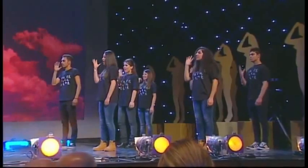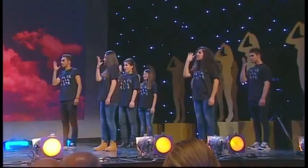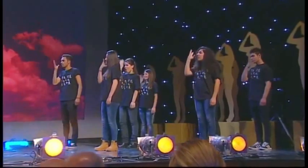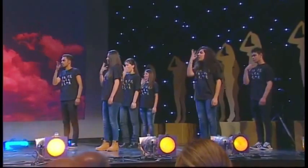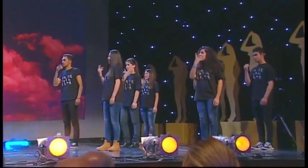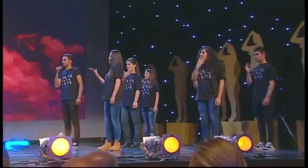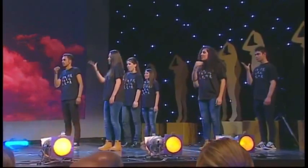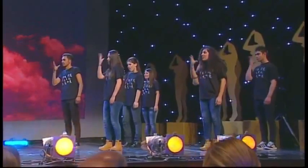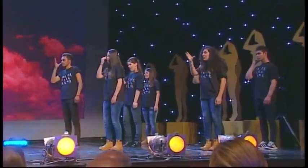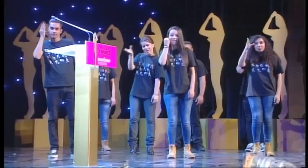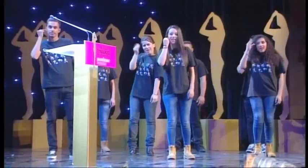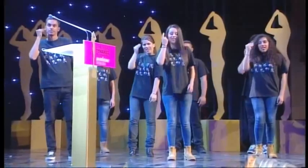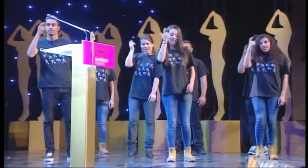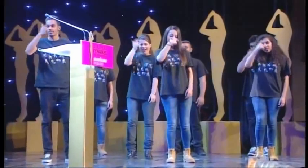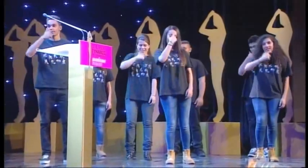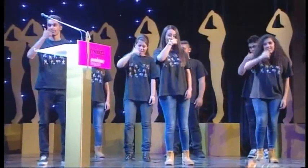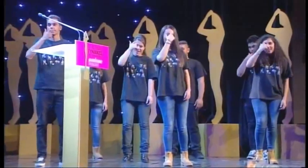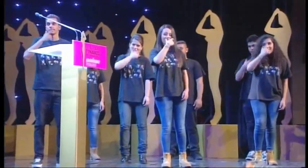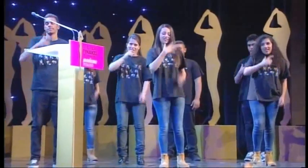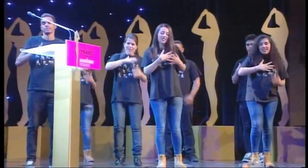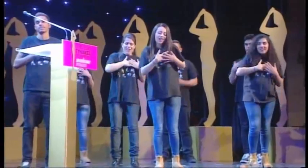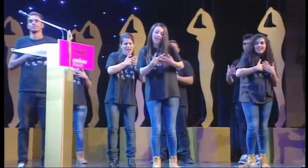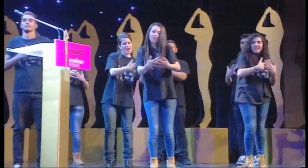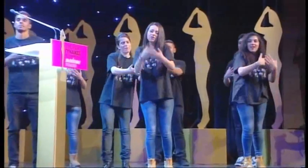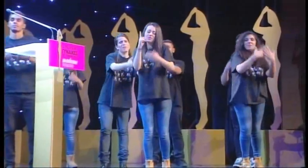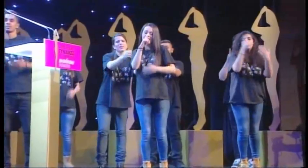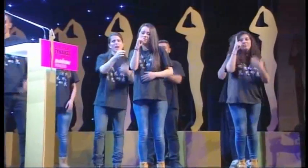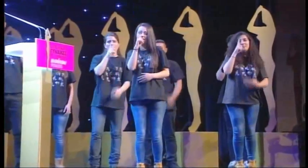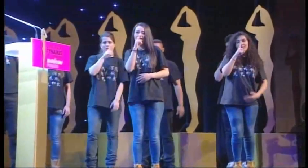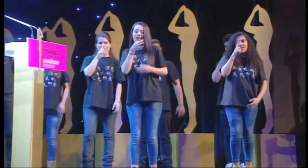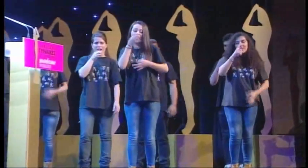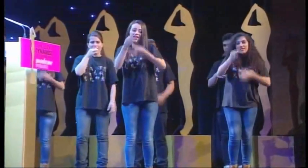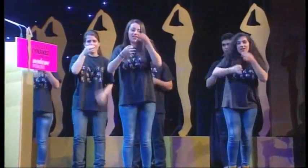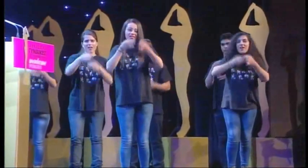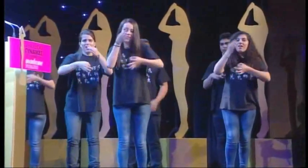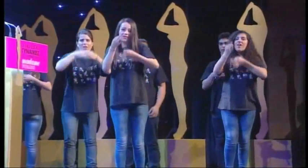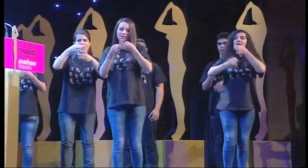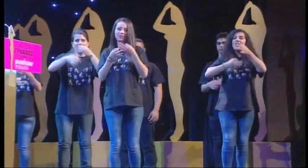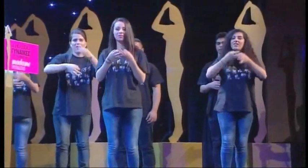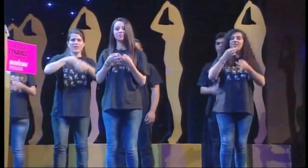Όμορφα με έμαθα να κλαίω, η αγάπη ψέματα να λέω.